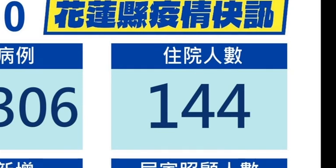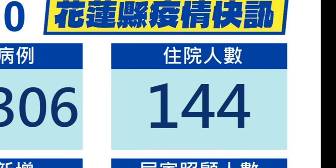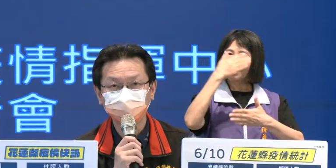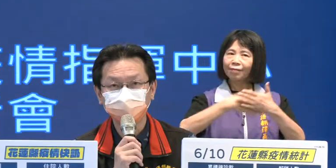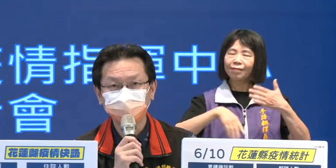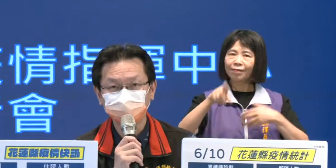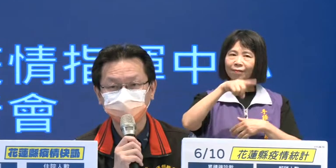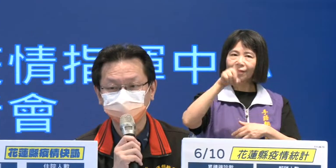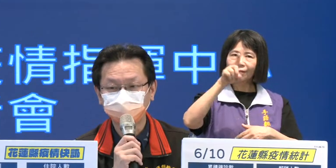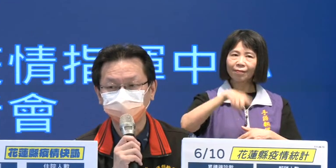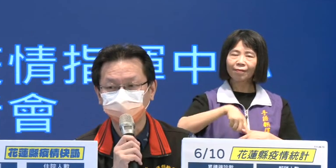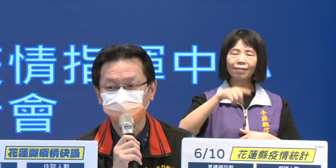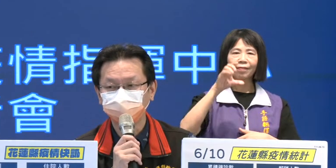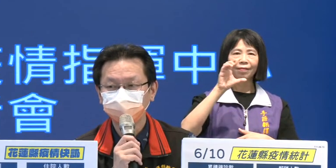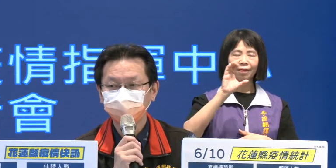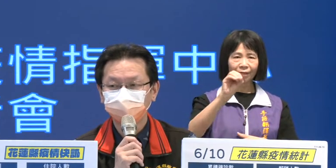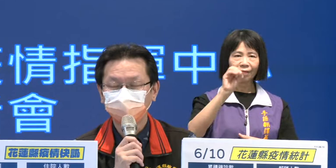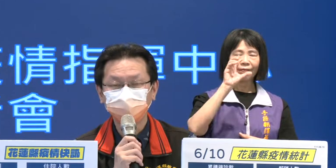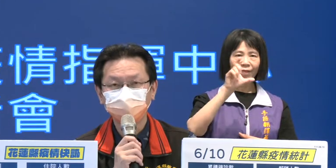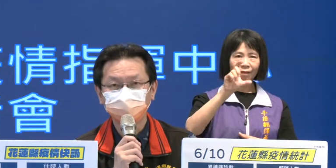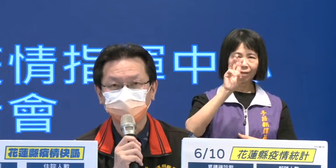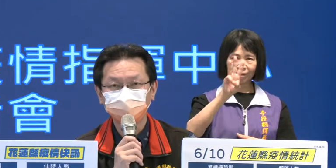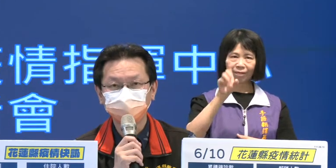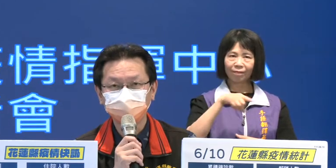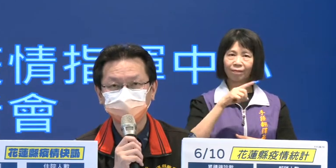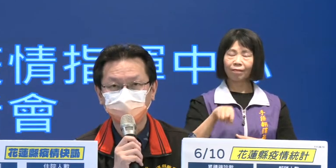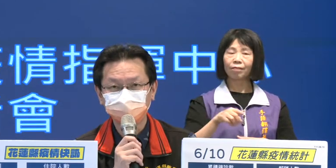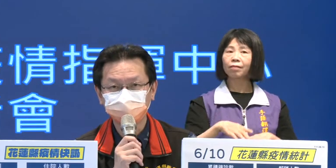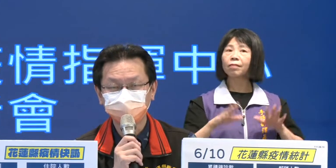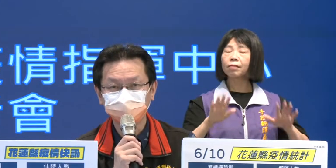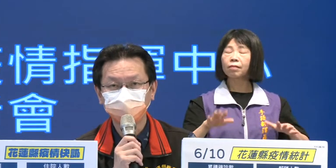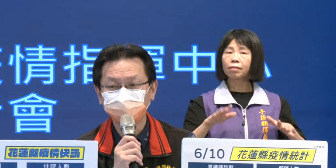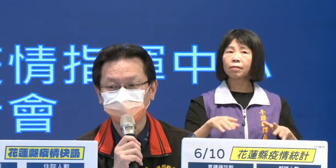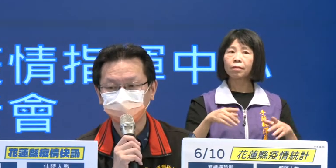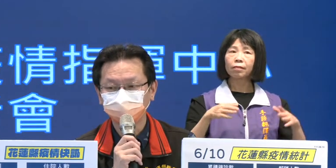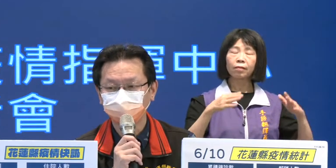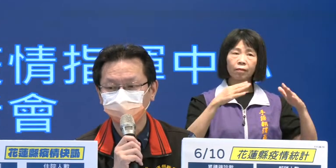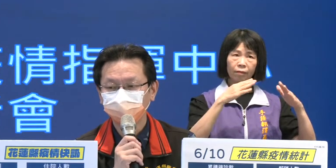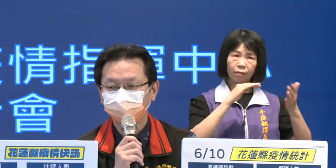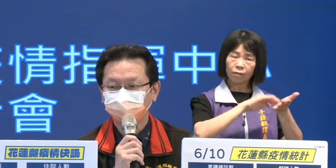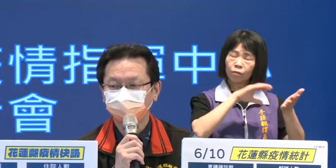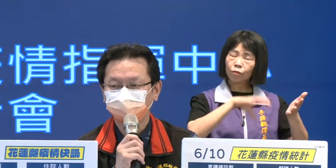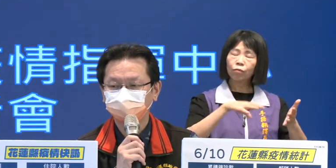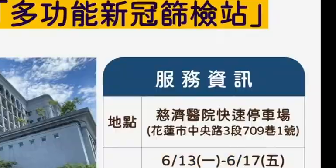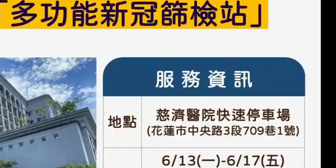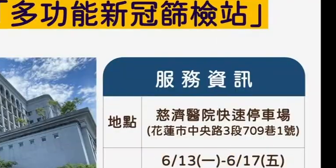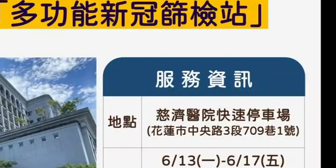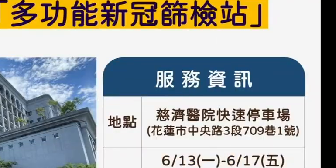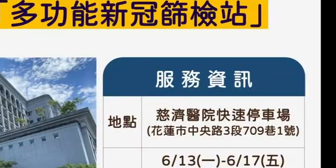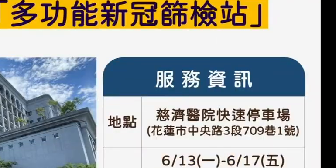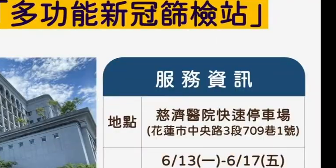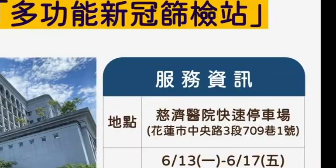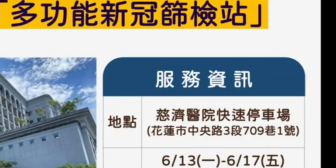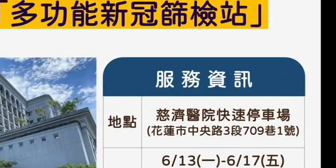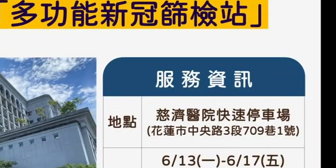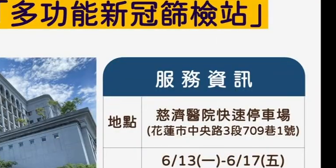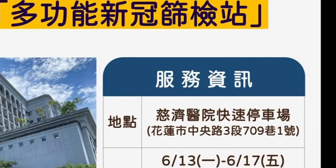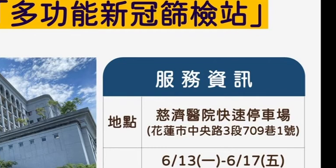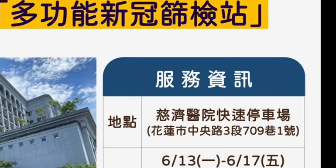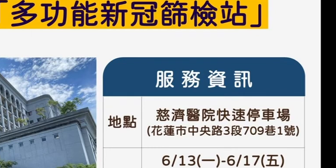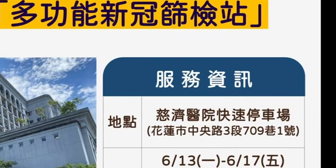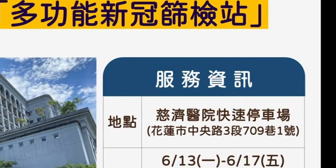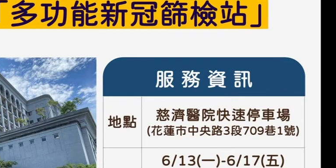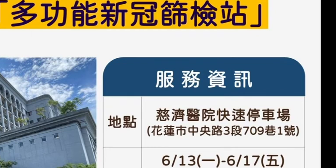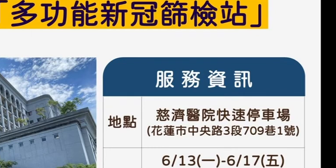防疫筛检可以善加利用慈济医疗中心的一站式多功能筛检站，提供民众一站式的服